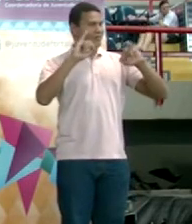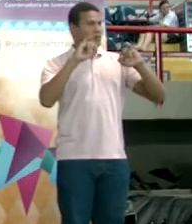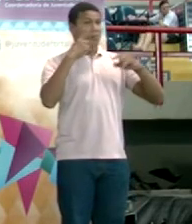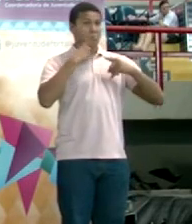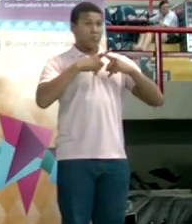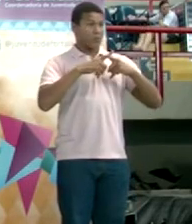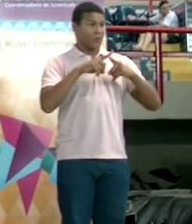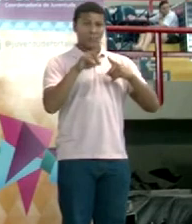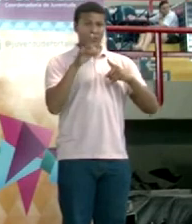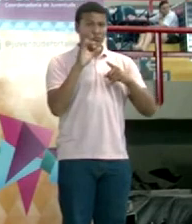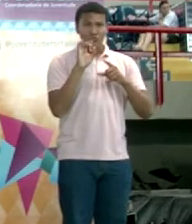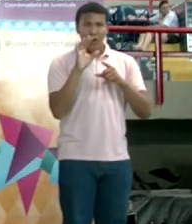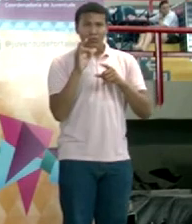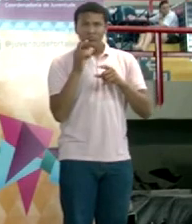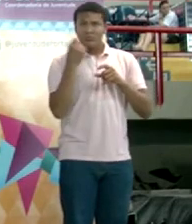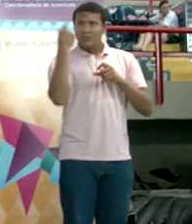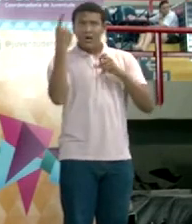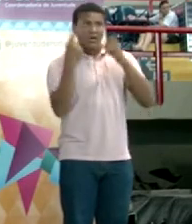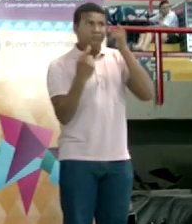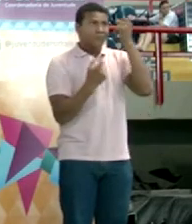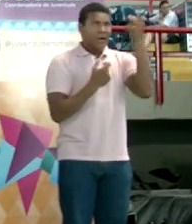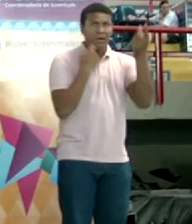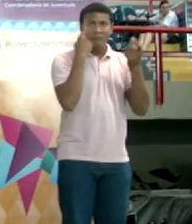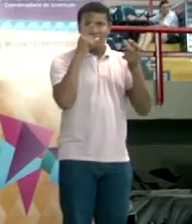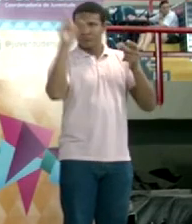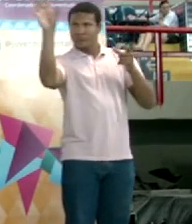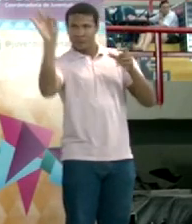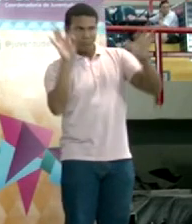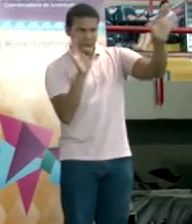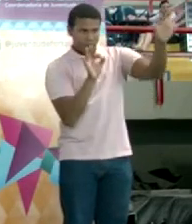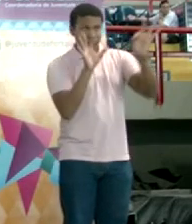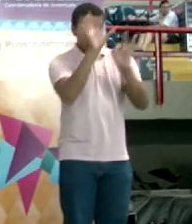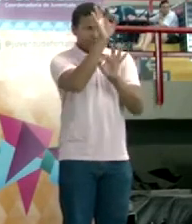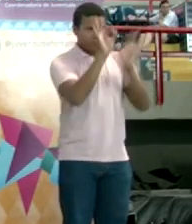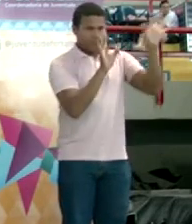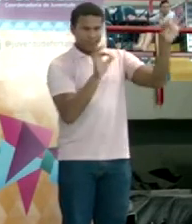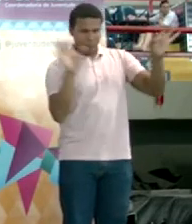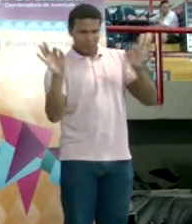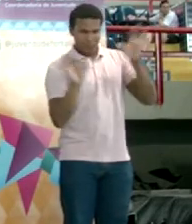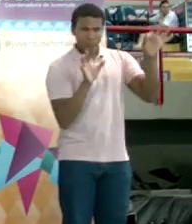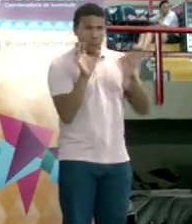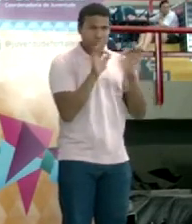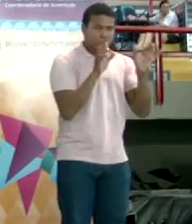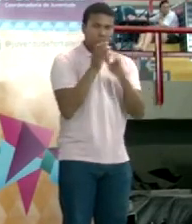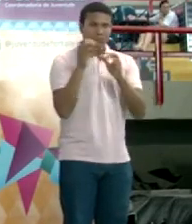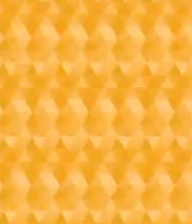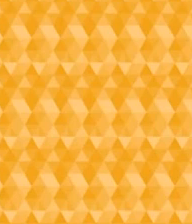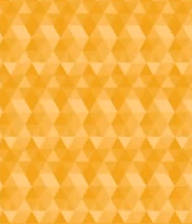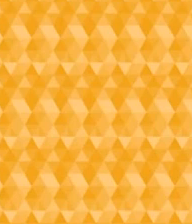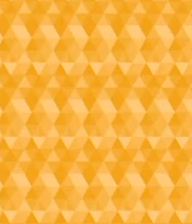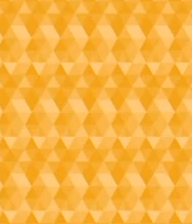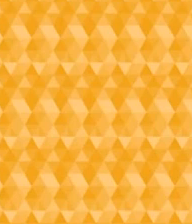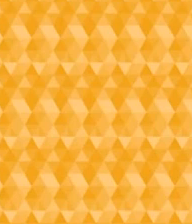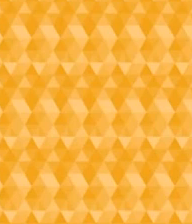Porque pegam vários casos raros e agrupam num programa. Porque são eventos assim raríssimos a acontecer.